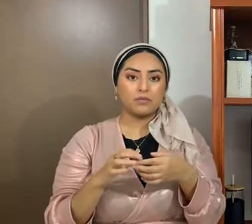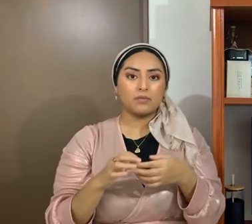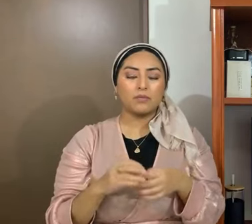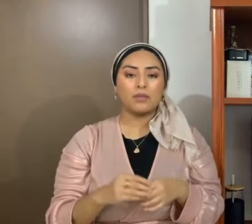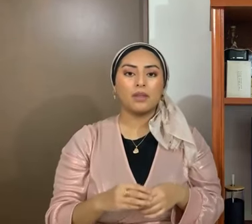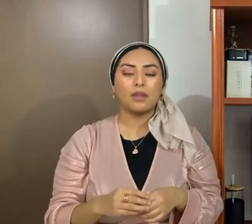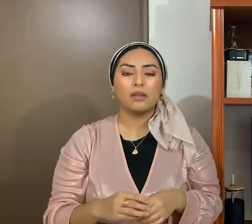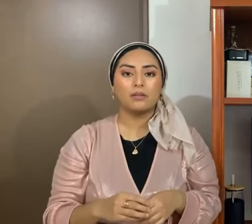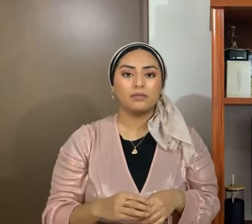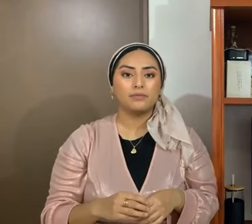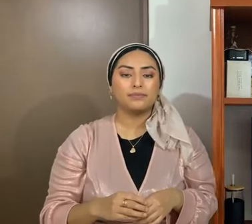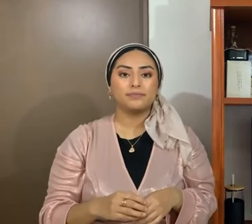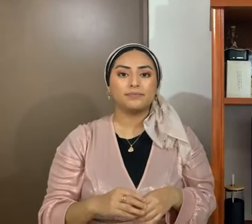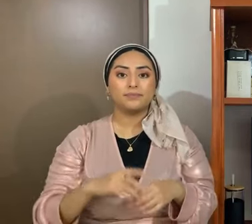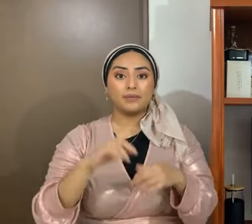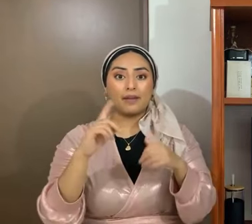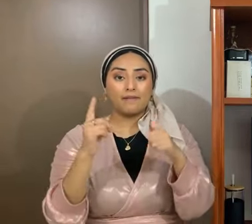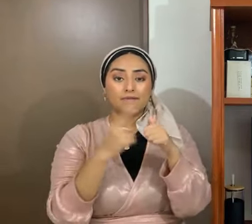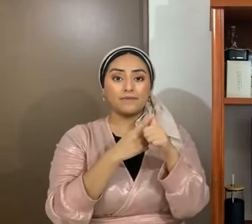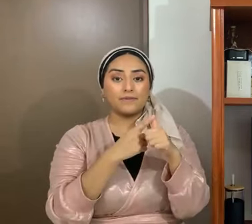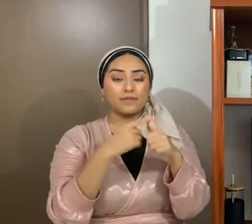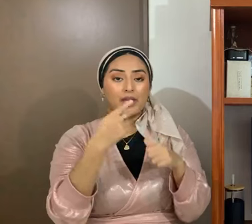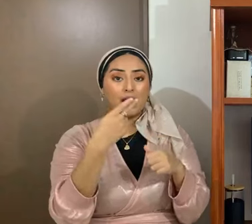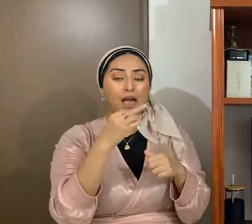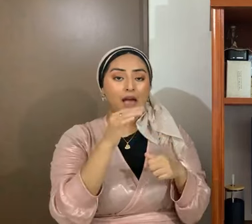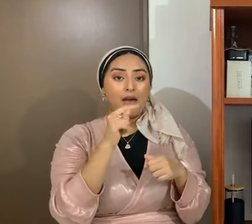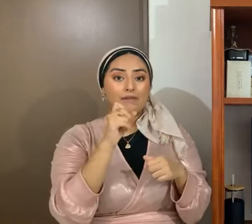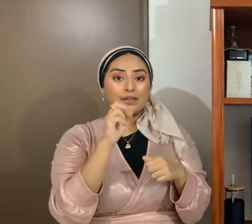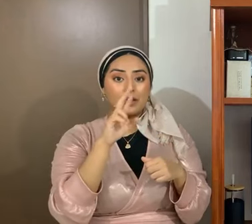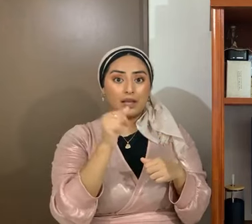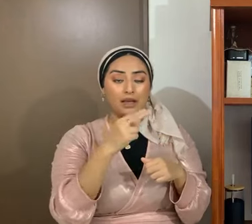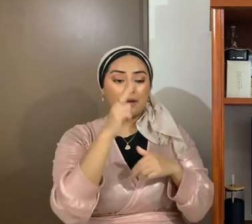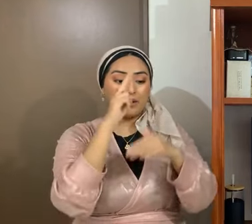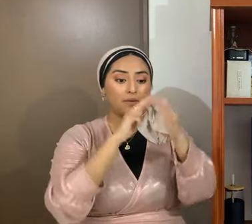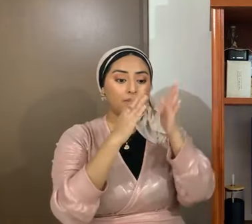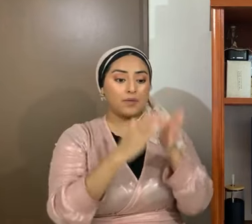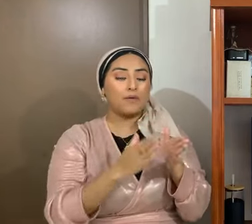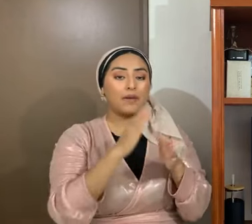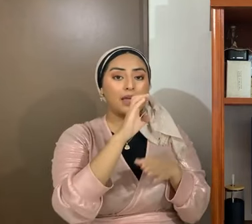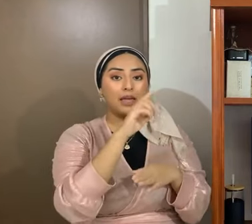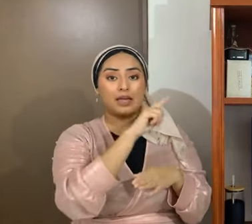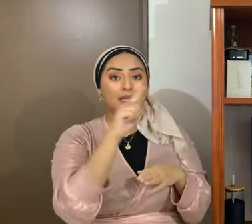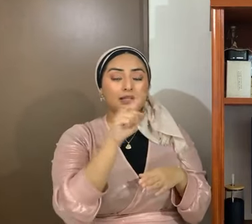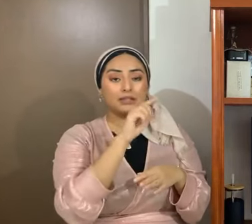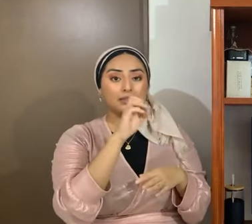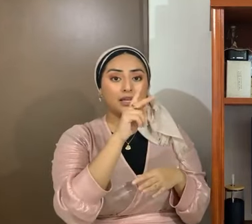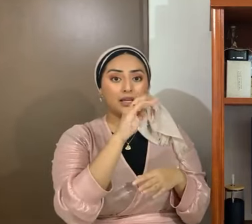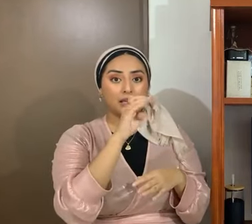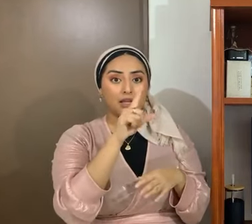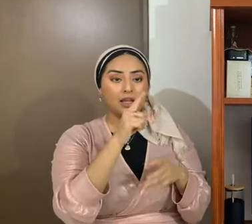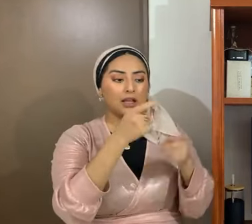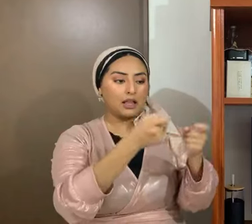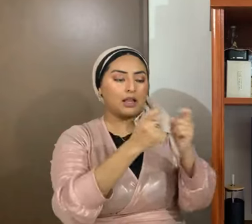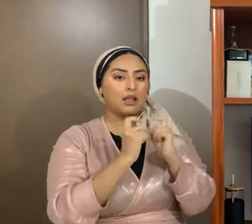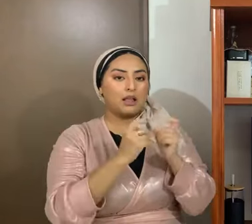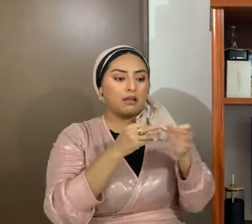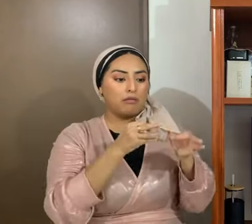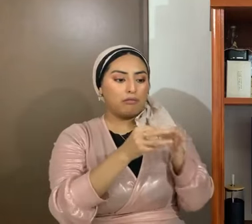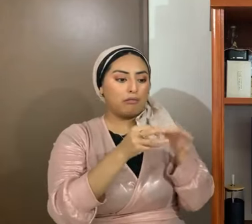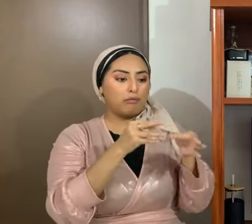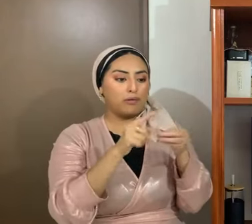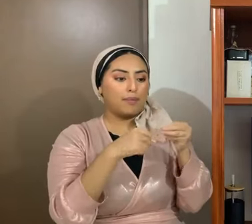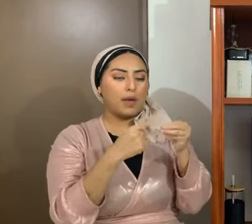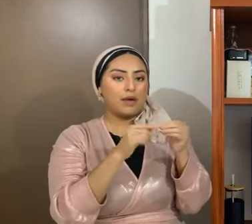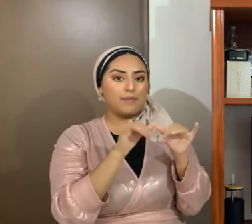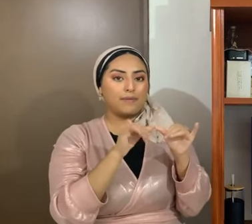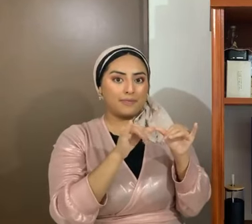Fíjese cómo aquí, en la primera parte de la Haftará, el profeta Ezequiel nos da las medidas, del verso 12 hasta